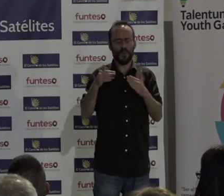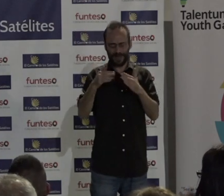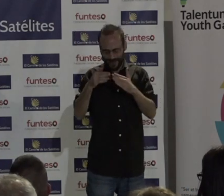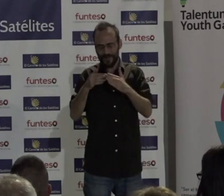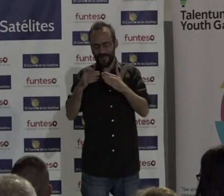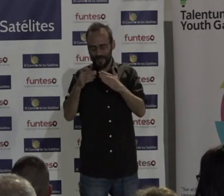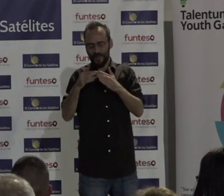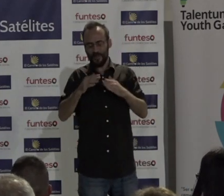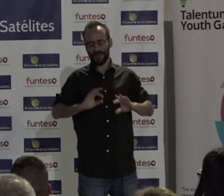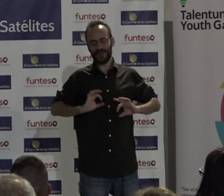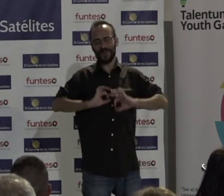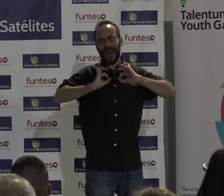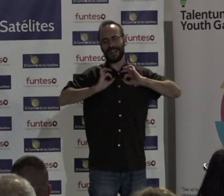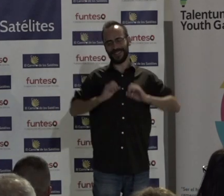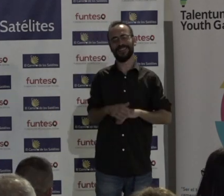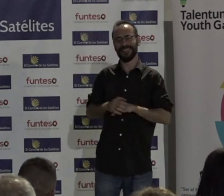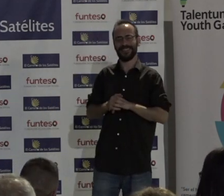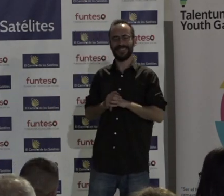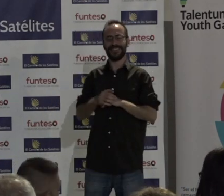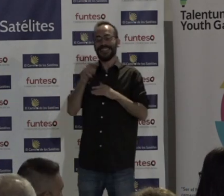especial en el camino francés.